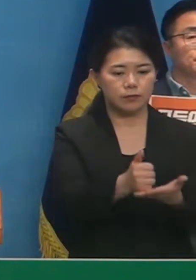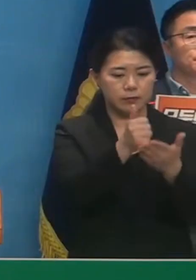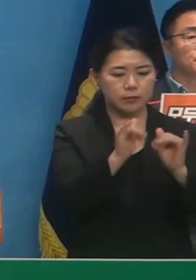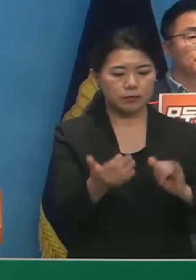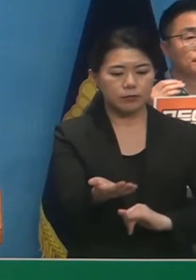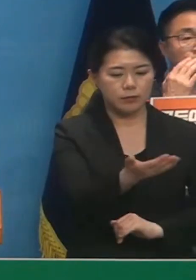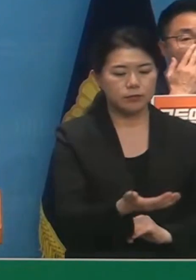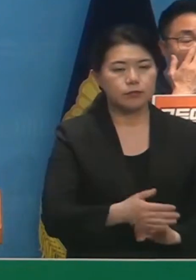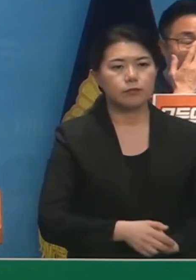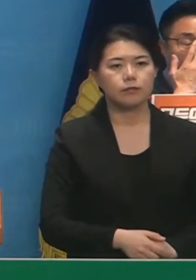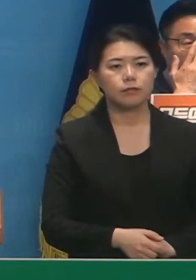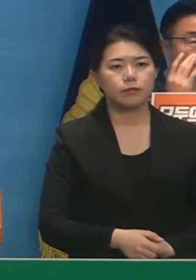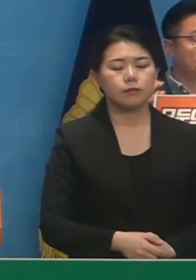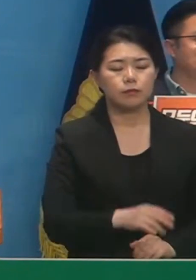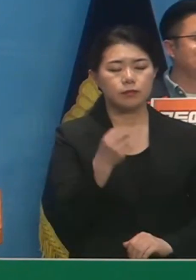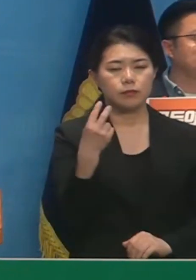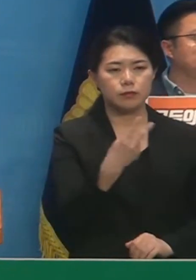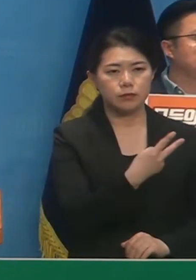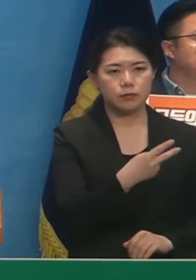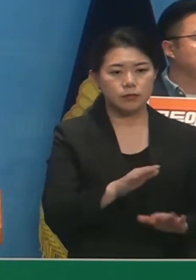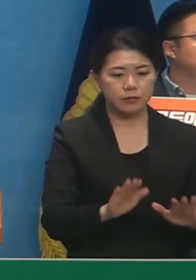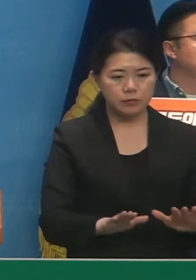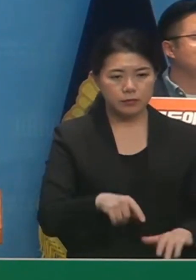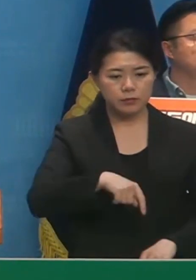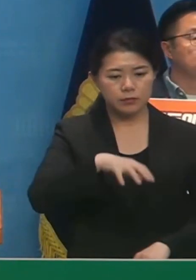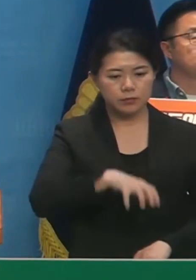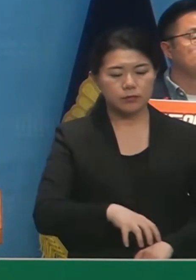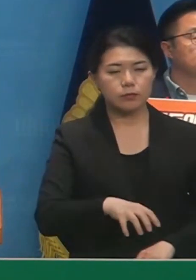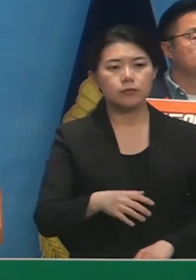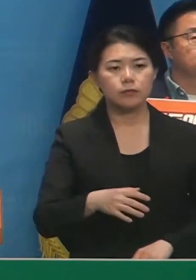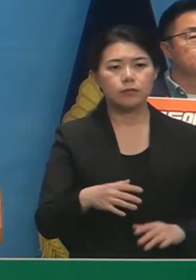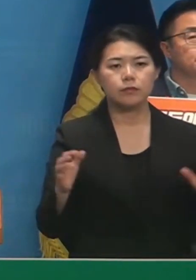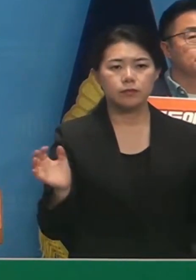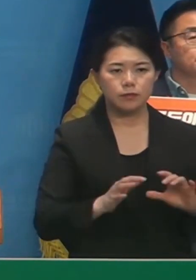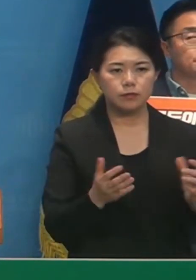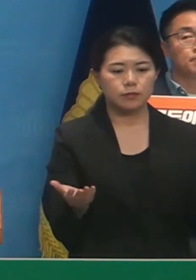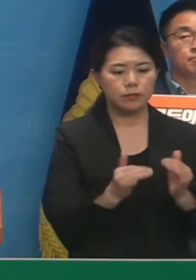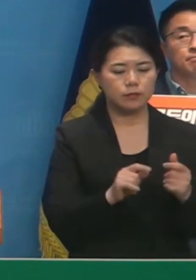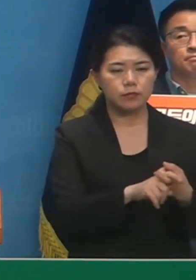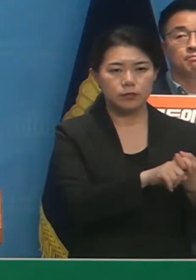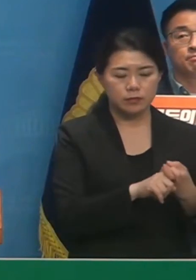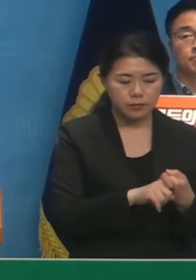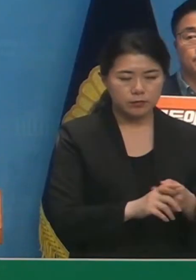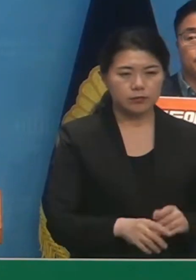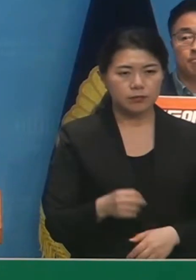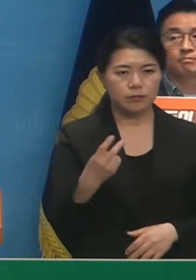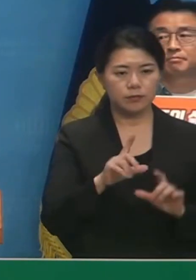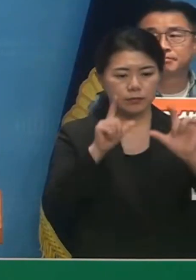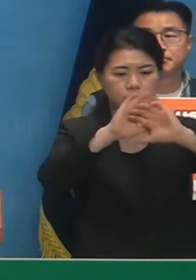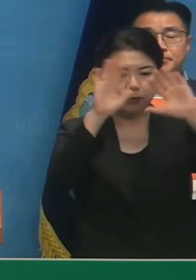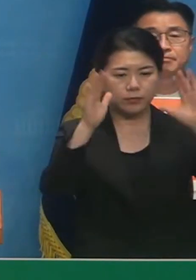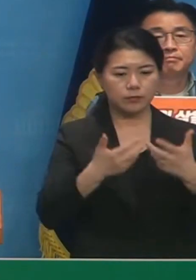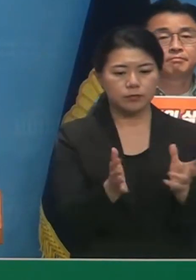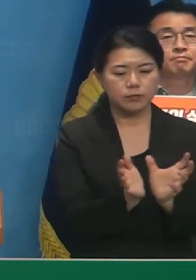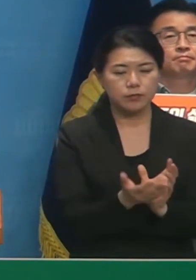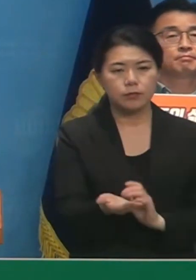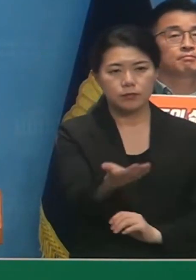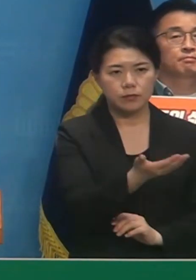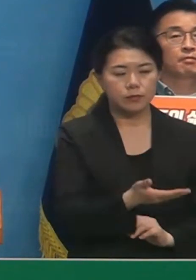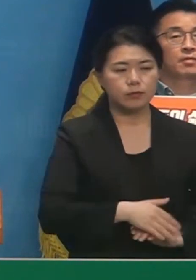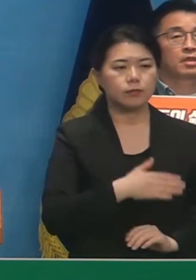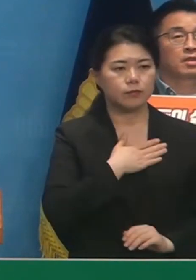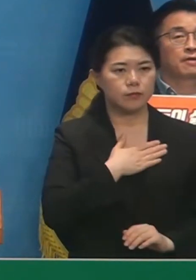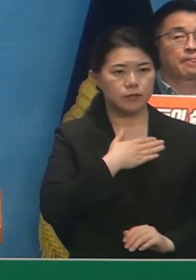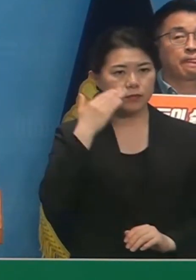존경하는 국민 여러분, 그리고 이 자리에 함께해 주신 노동조합과 기후단체 여러분, 저는